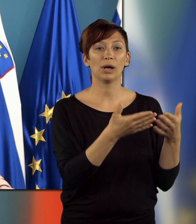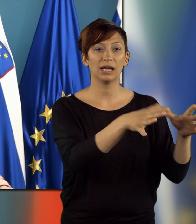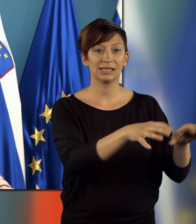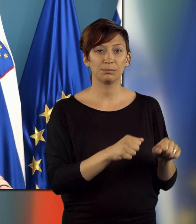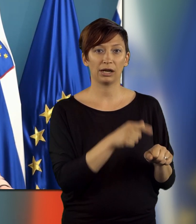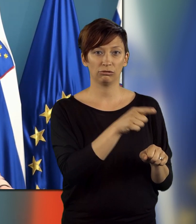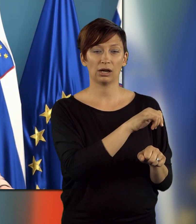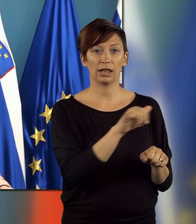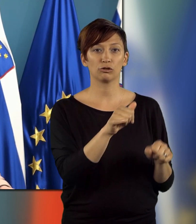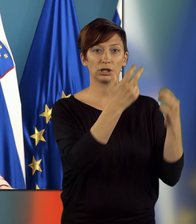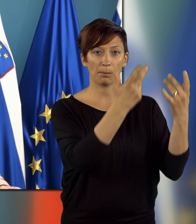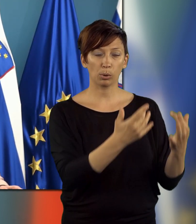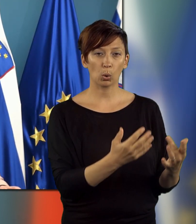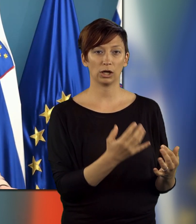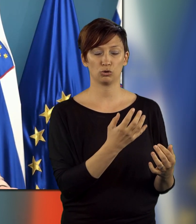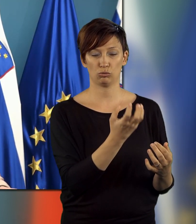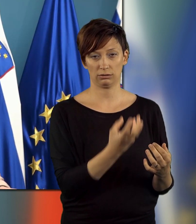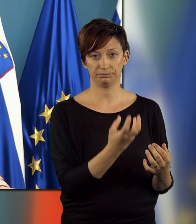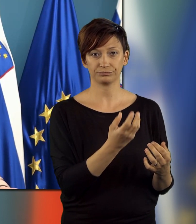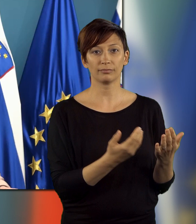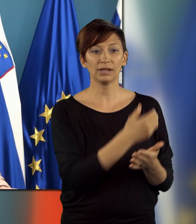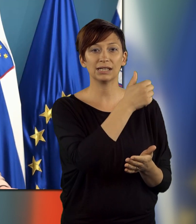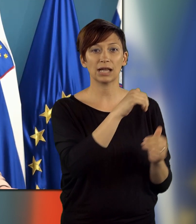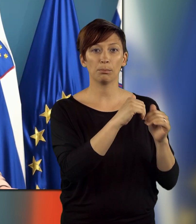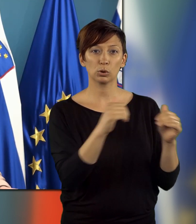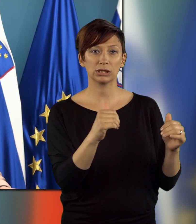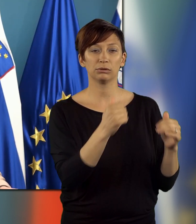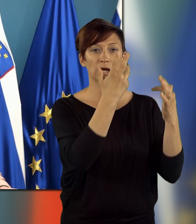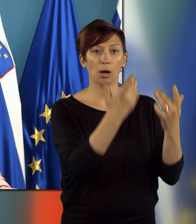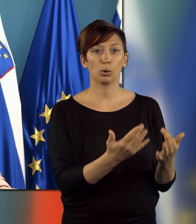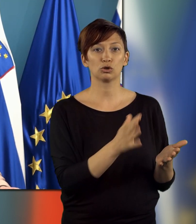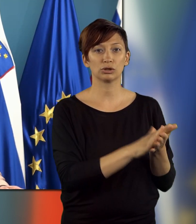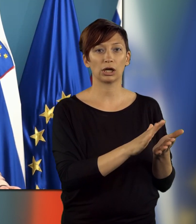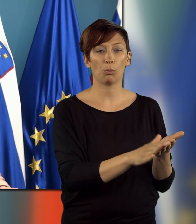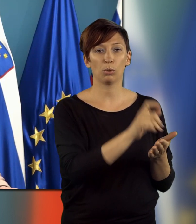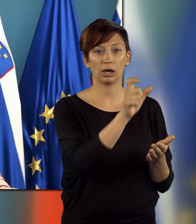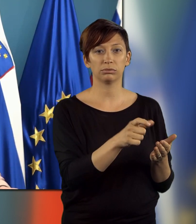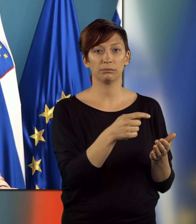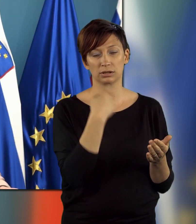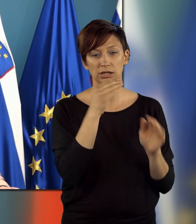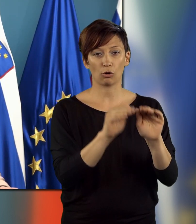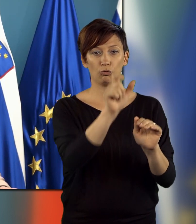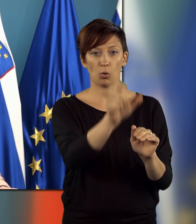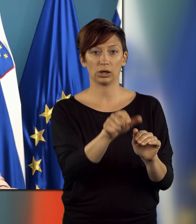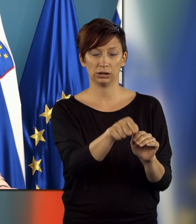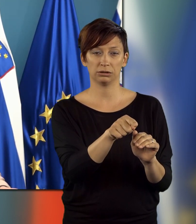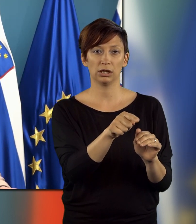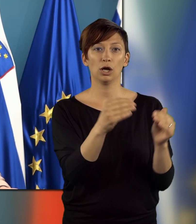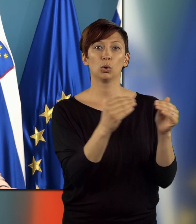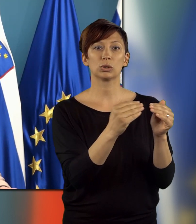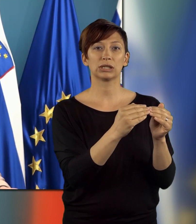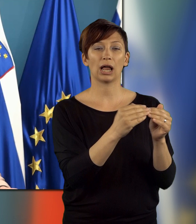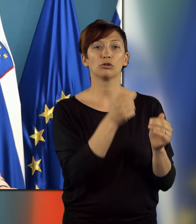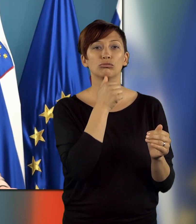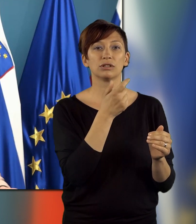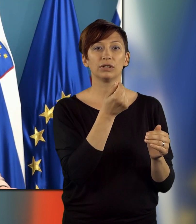sprejetju letošnjega proračuna za posebnega proračunskega uporabnika, zagovornika, v skladu